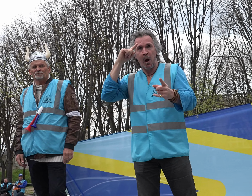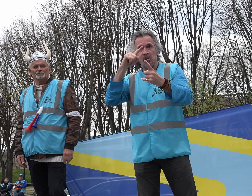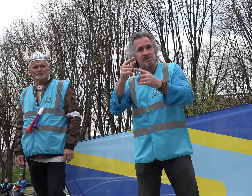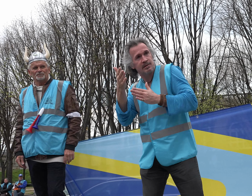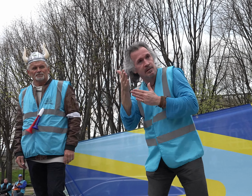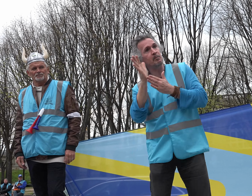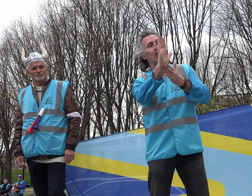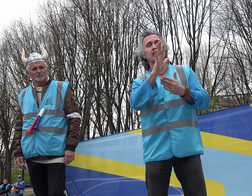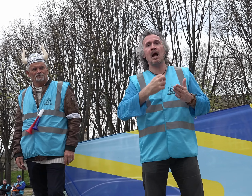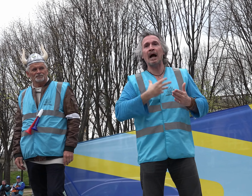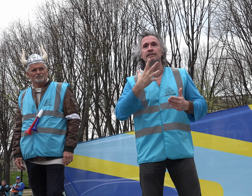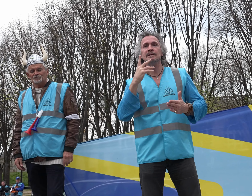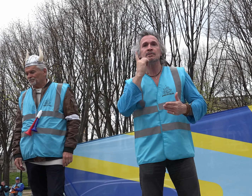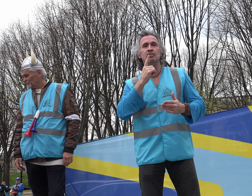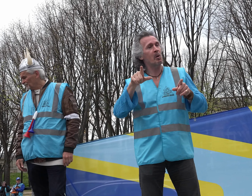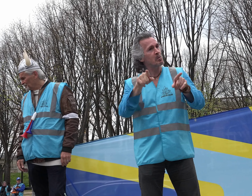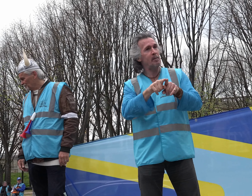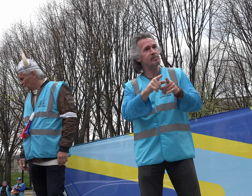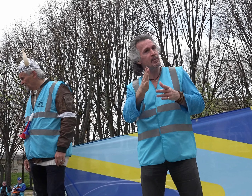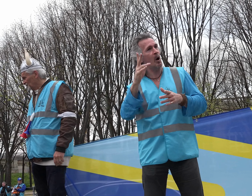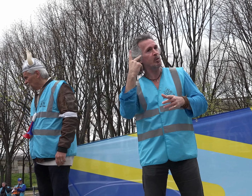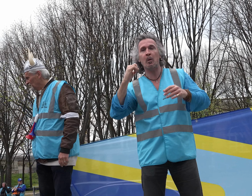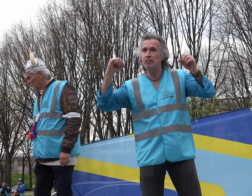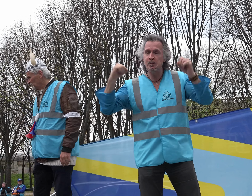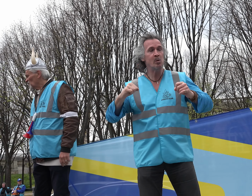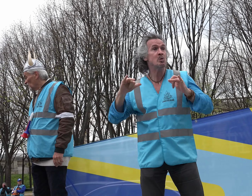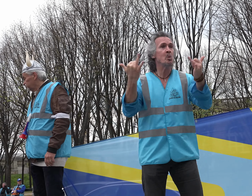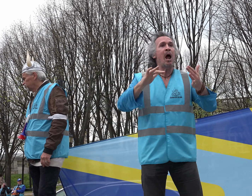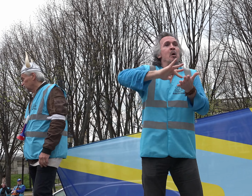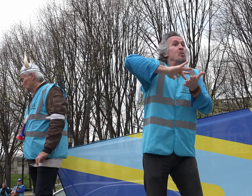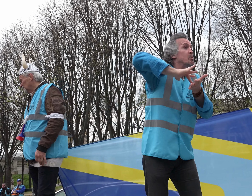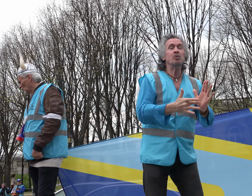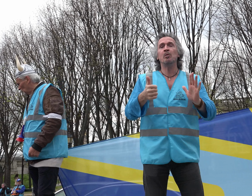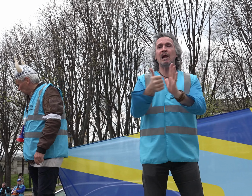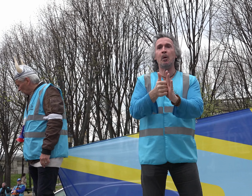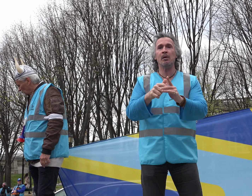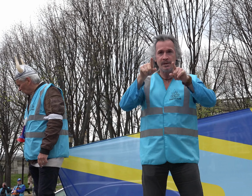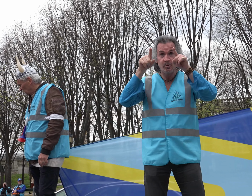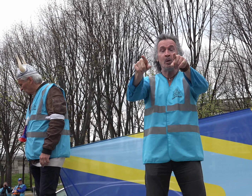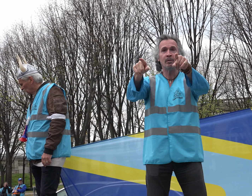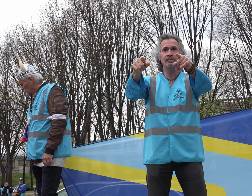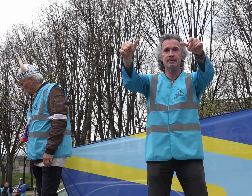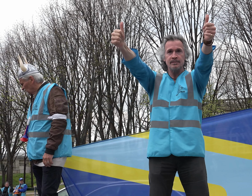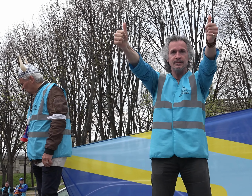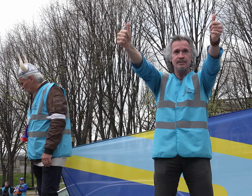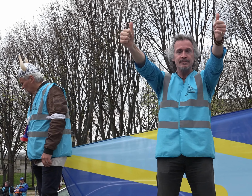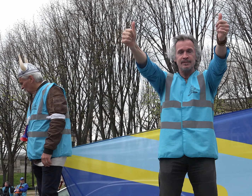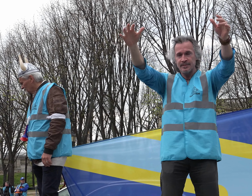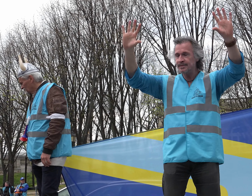qu'il faut un peu, à laquelle on dit, ah, mais non. Il faut leur montrer que nous pouvons jouer n'importe